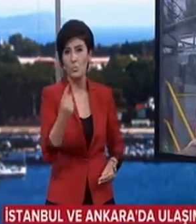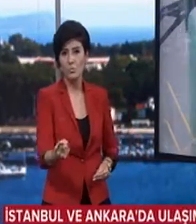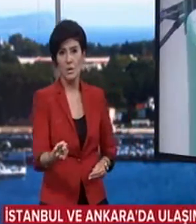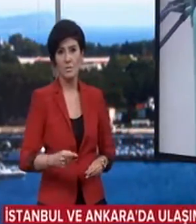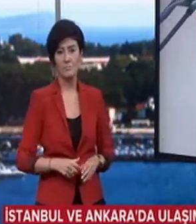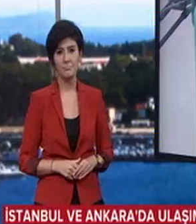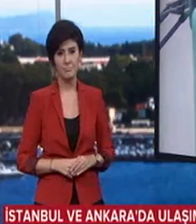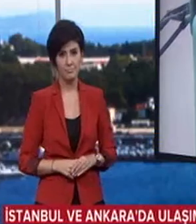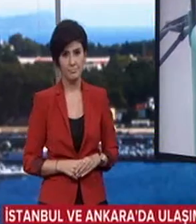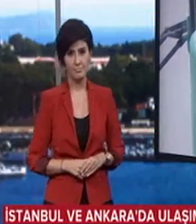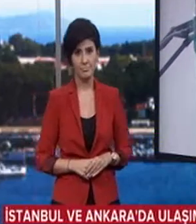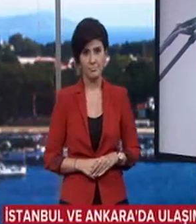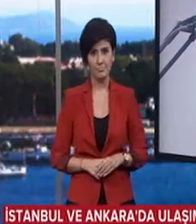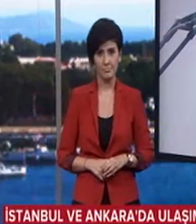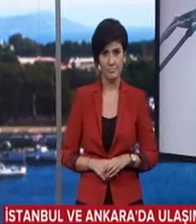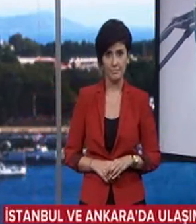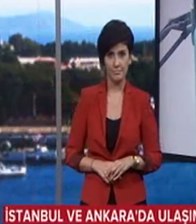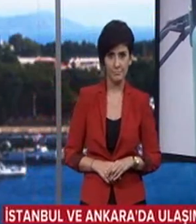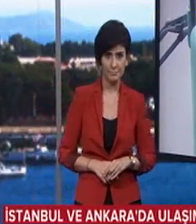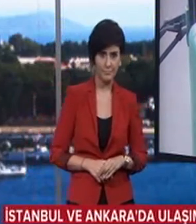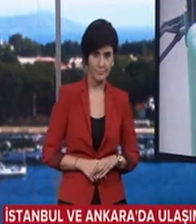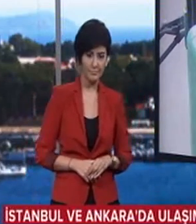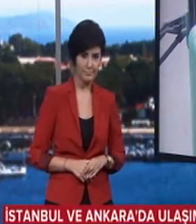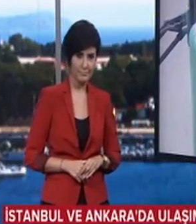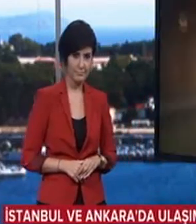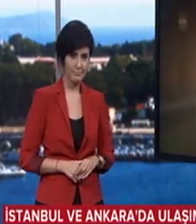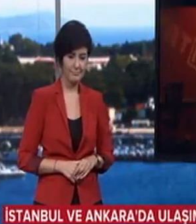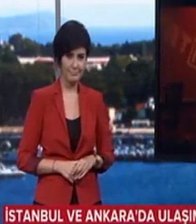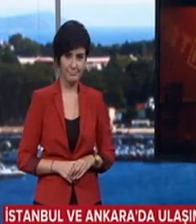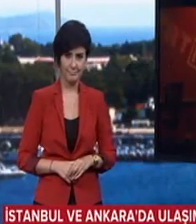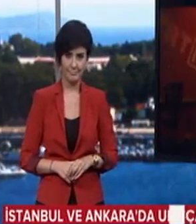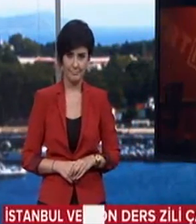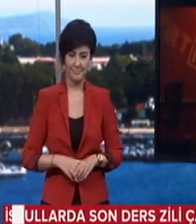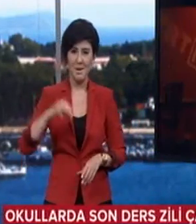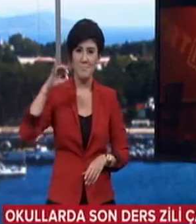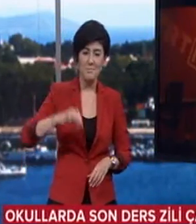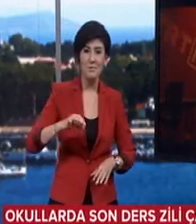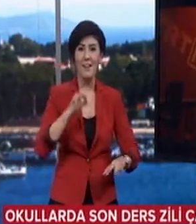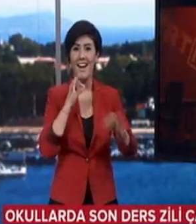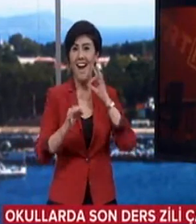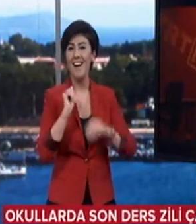itibaren geçerli olacak. Bugün karne